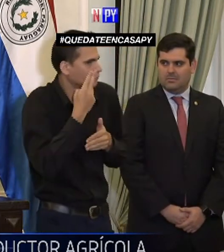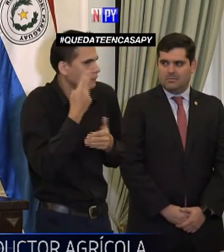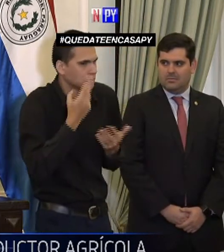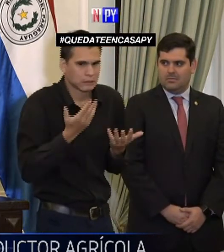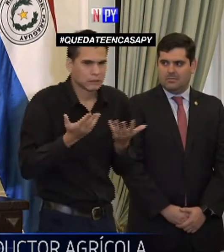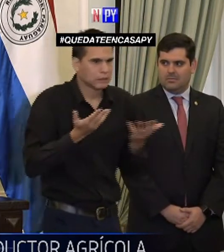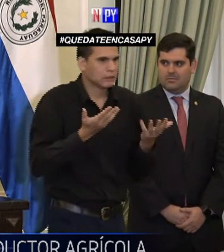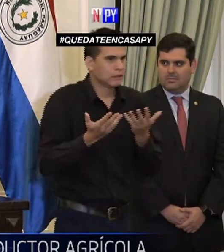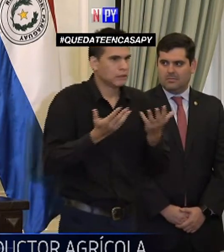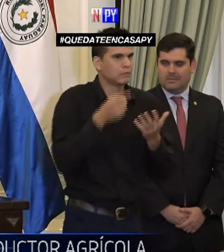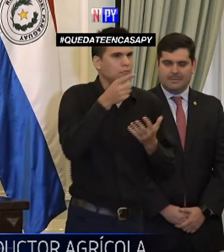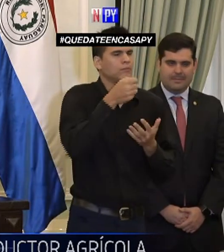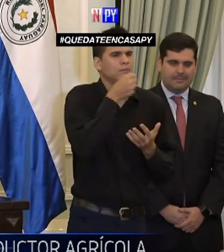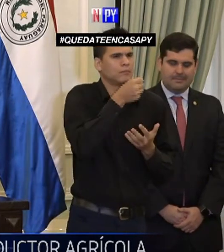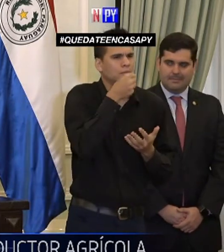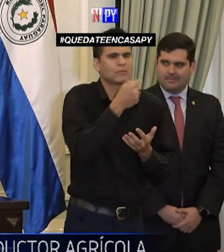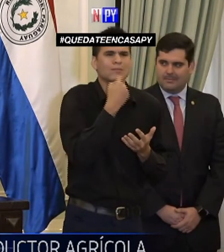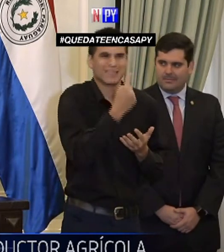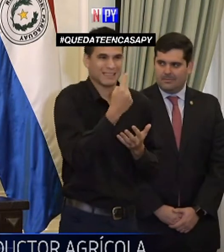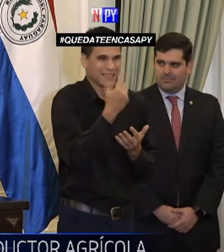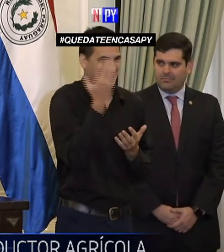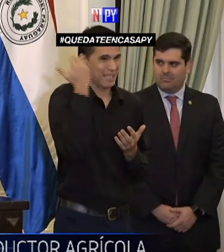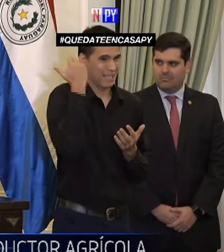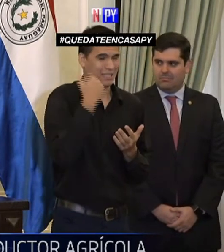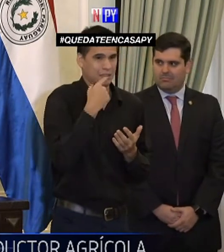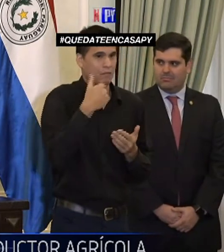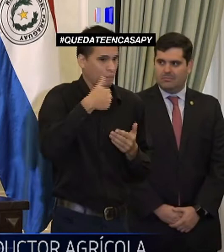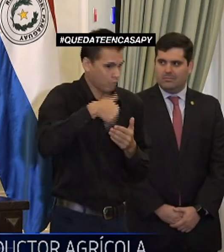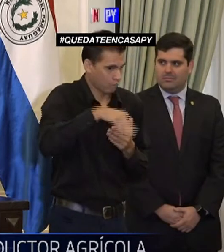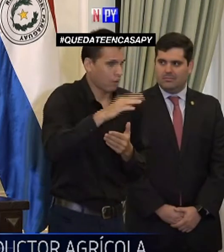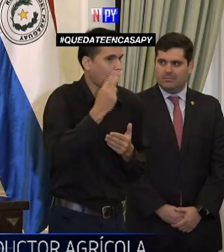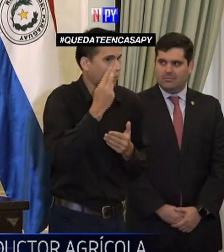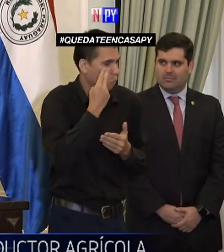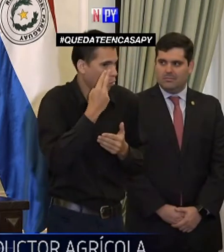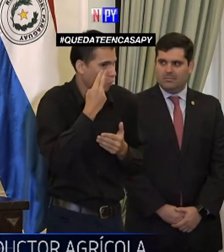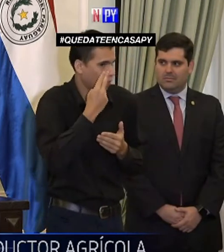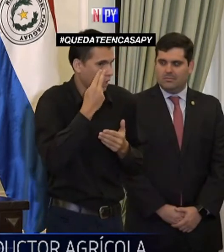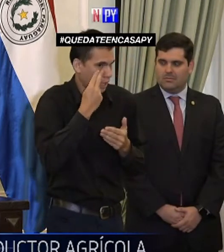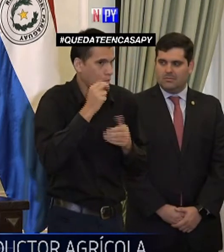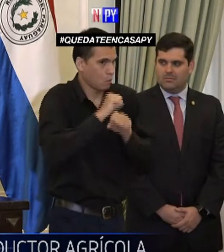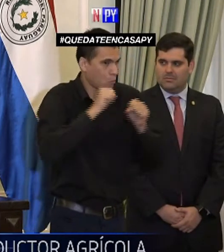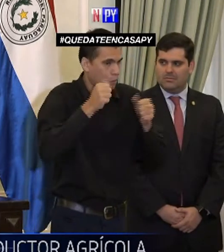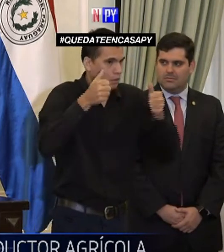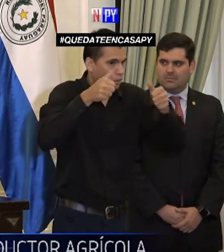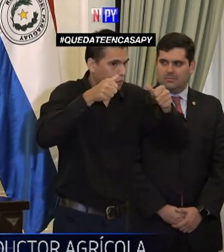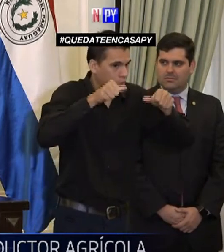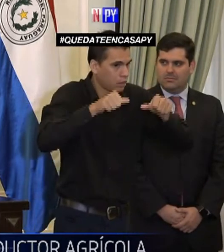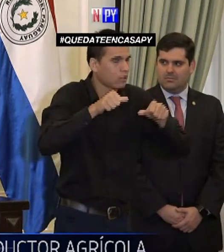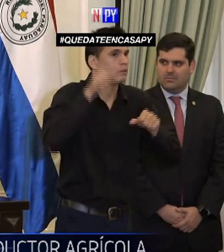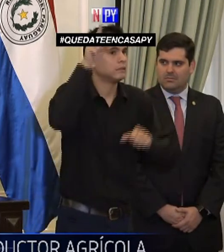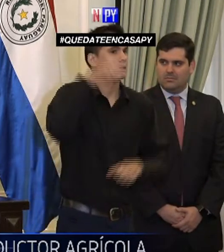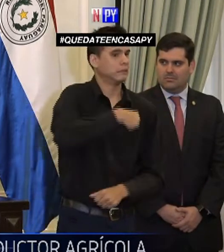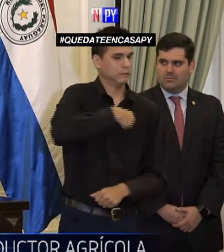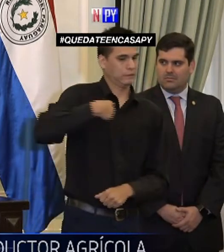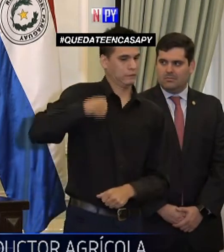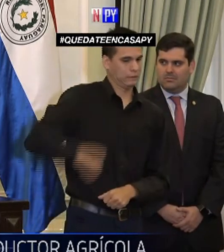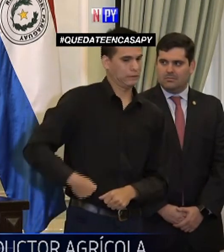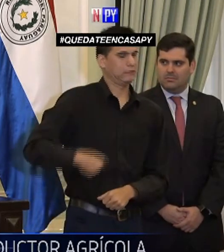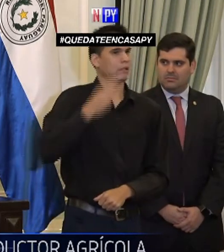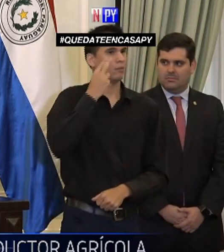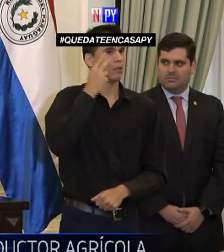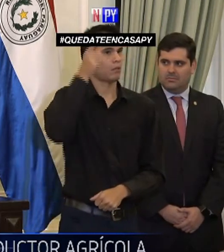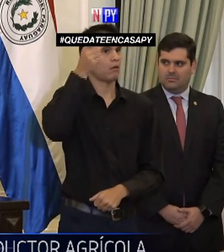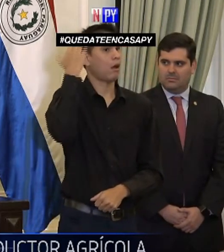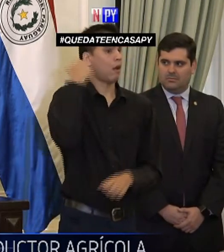esa información en la prensa donde se decía van a sufrir los mercados. Ya en ese momento, por el efecto China, tuvimos un récord en